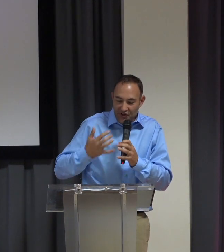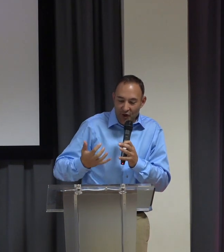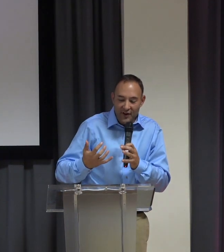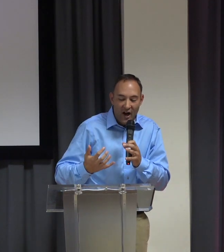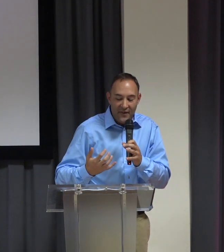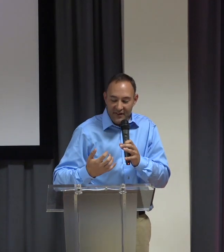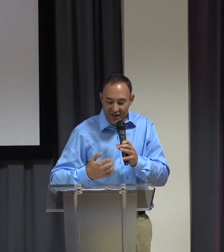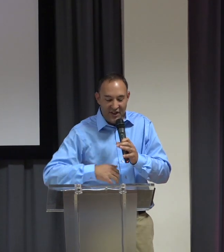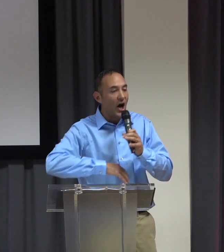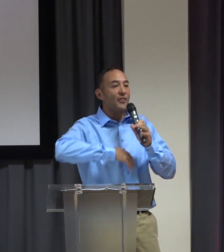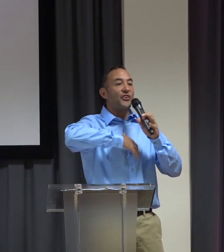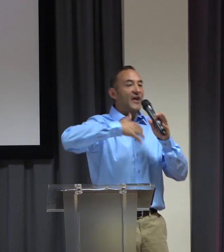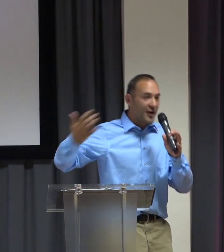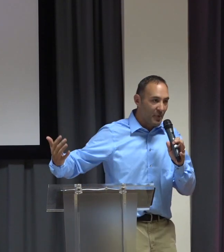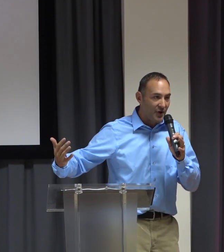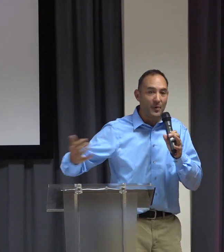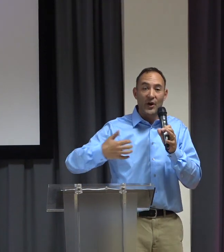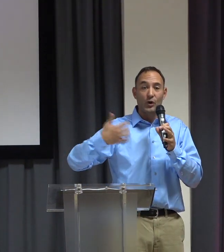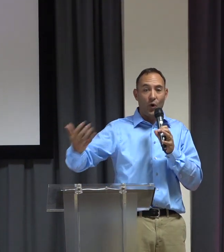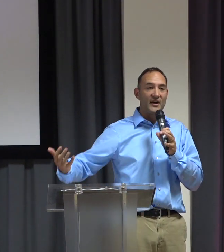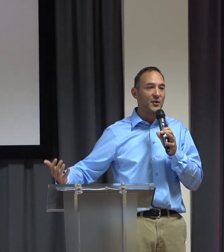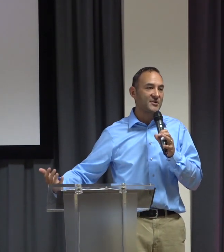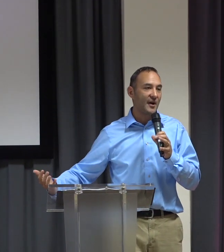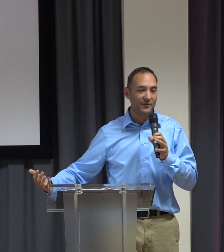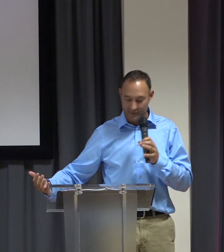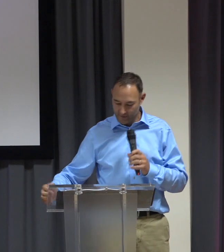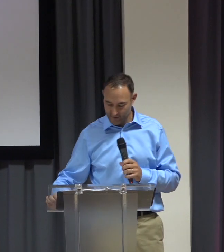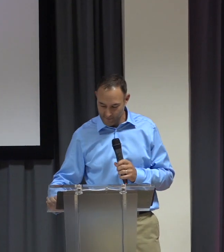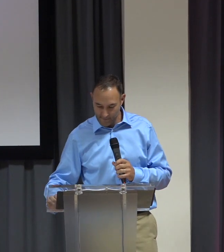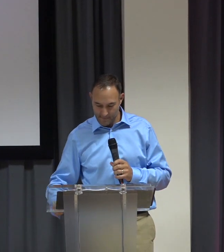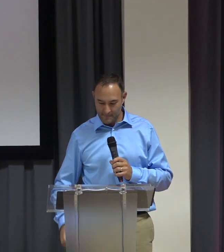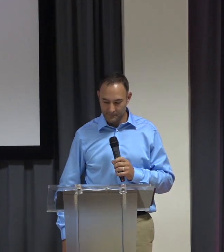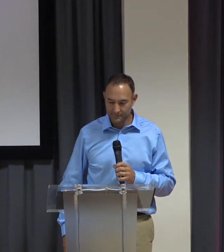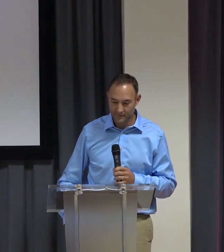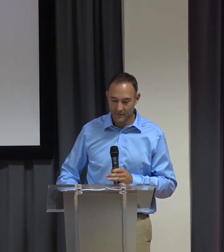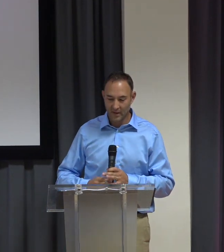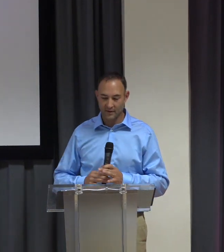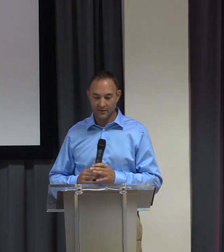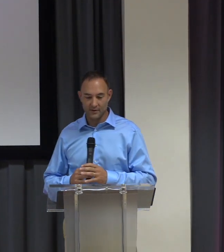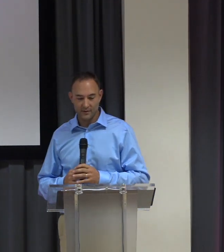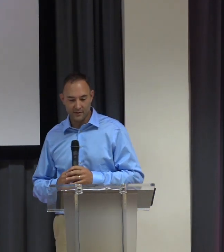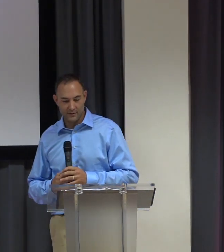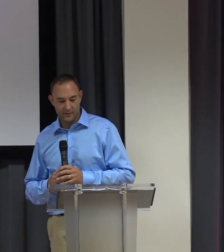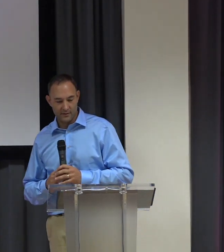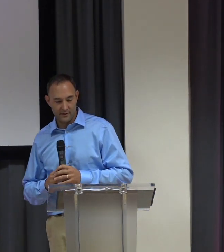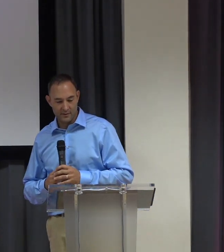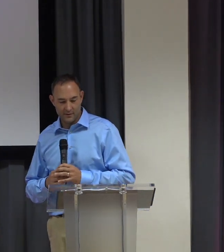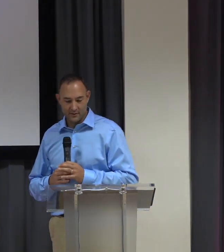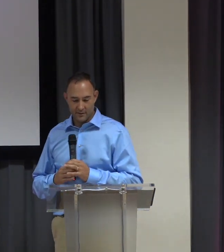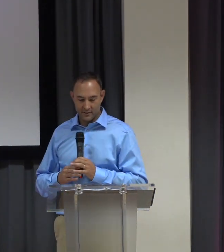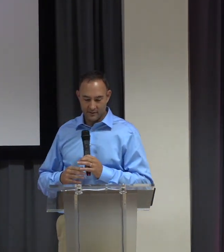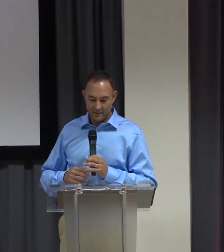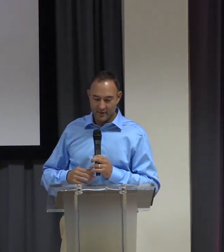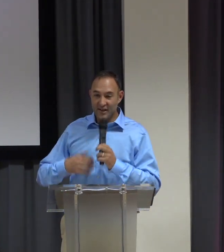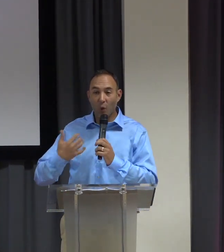we serve a God that does the unthinkable to bring glory to Parce himself. qu'on sert un Dieu qui fait des choses impensables pour s'amener la